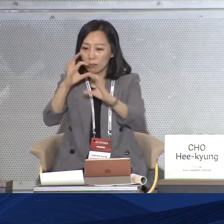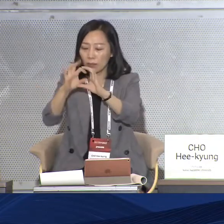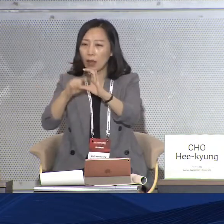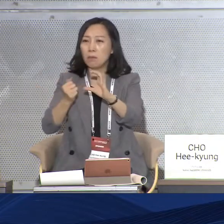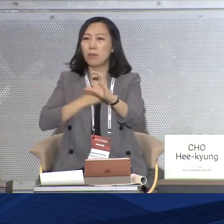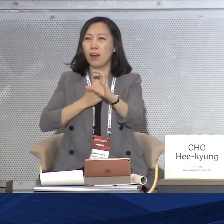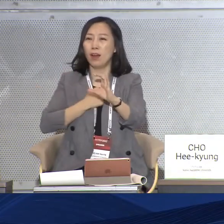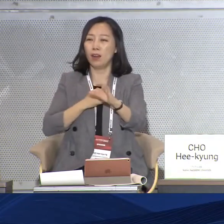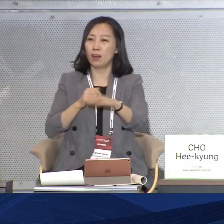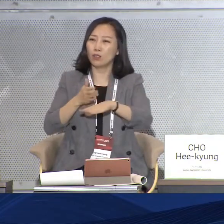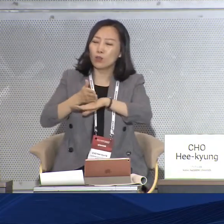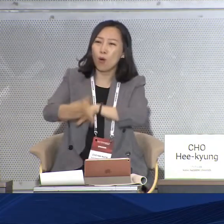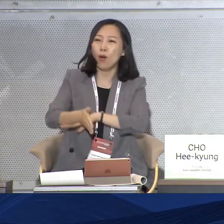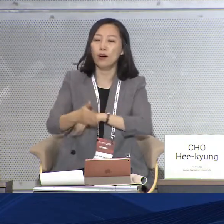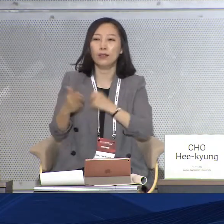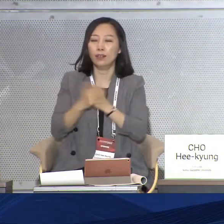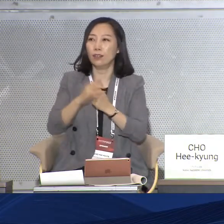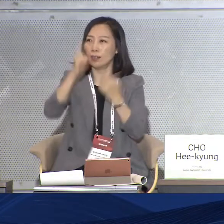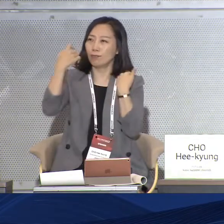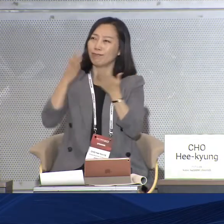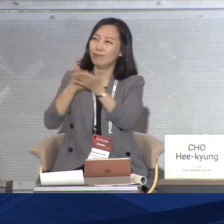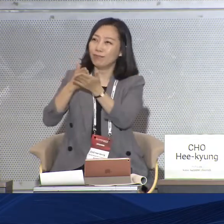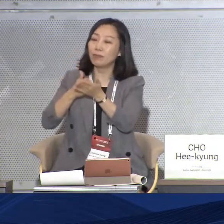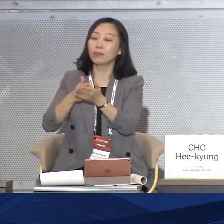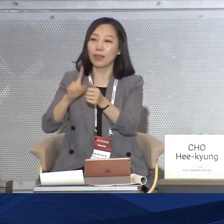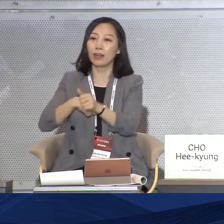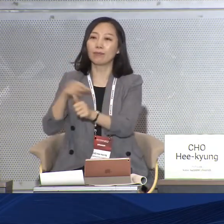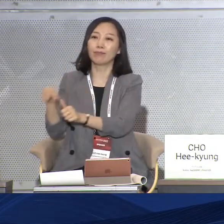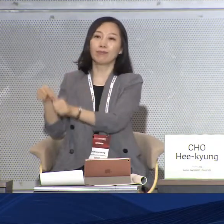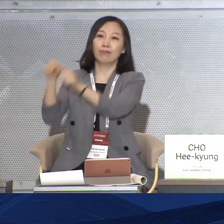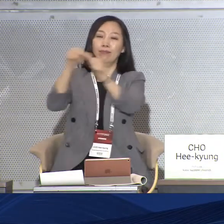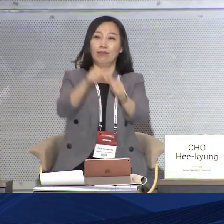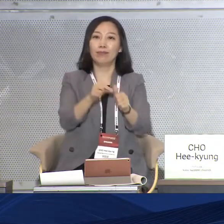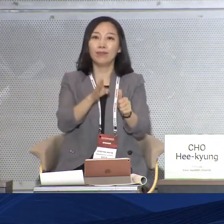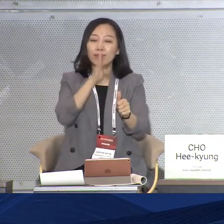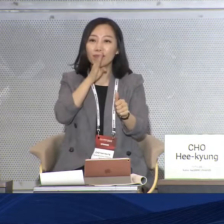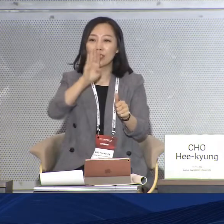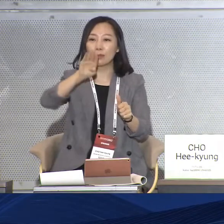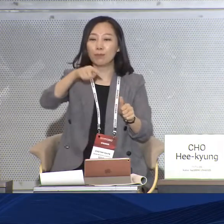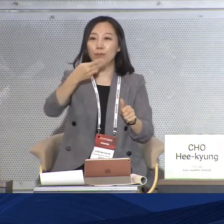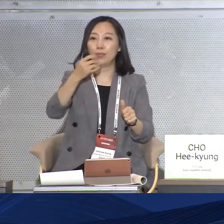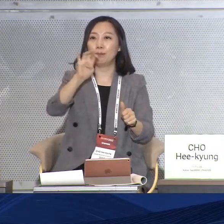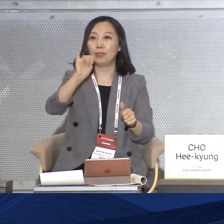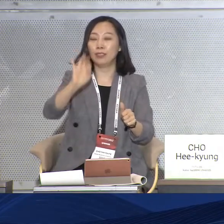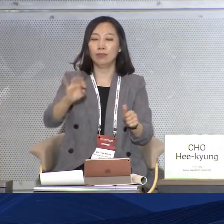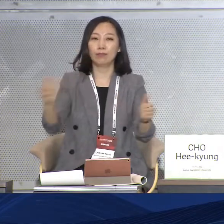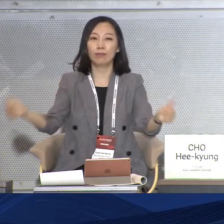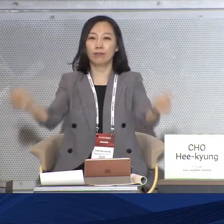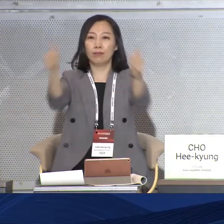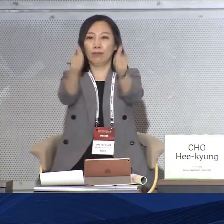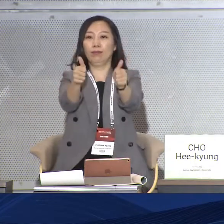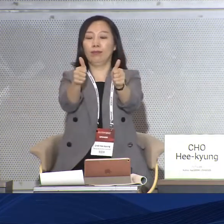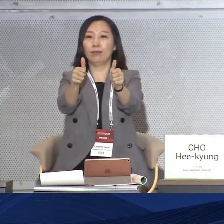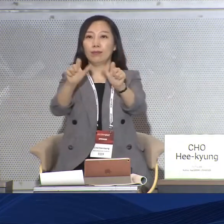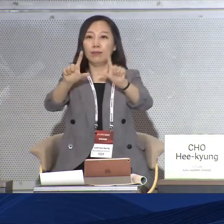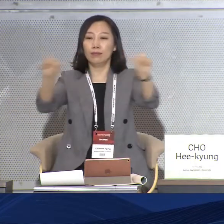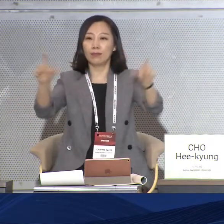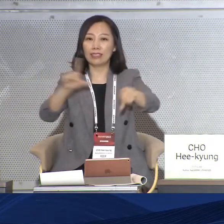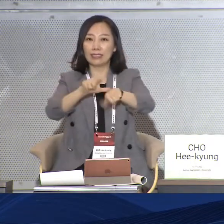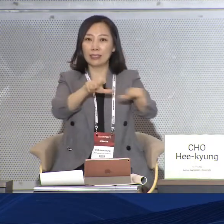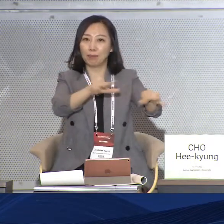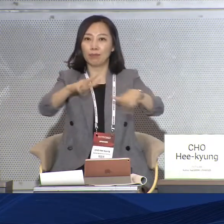아주 국민적 재난 상황에서 작은 수화 통역 화면으로는 정보를 습득하는 데 한계가 있었기 때문에